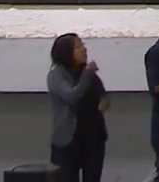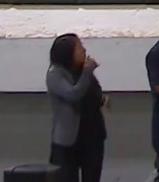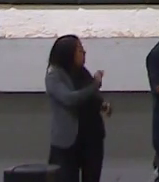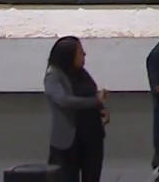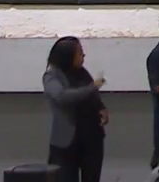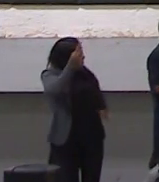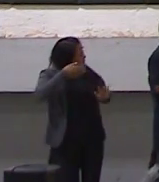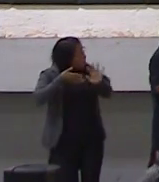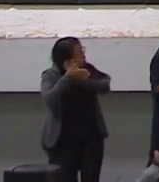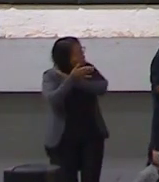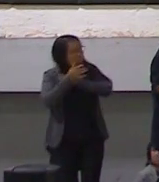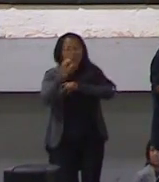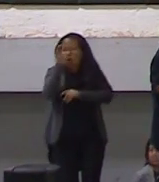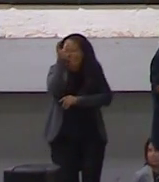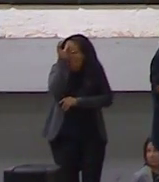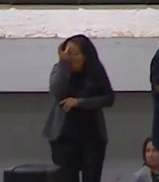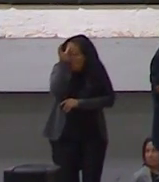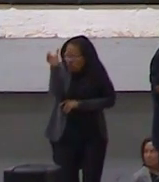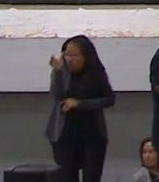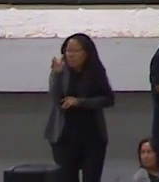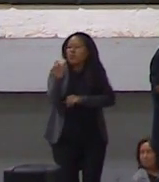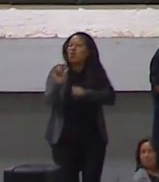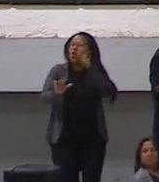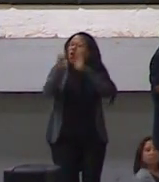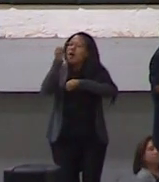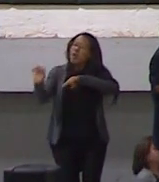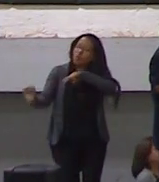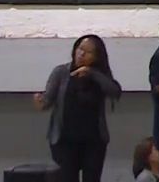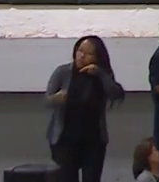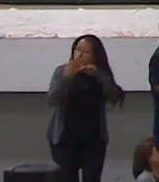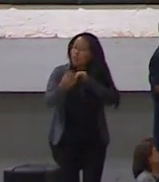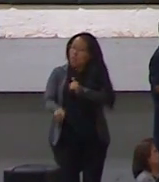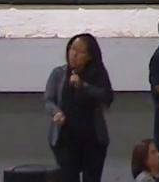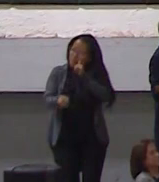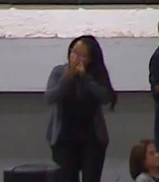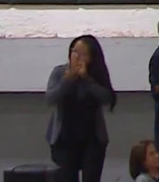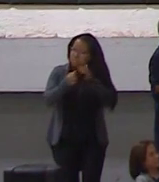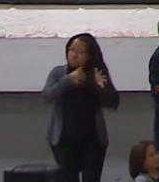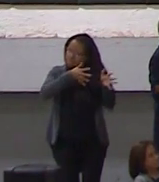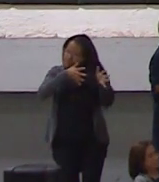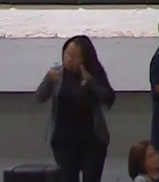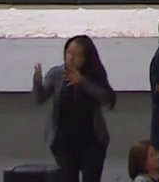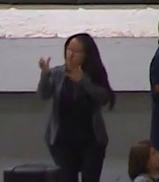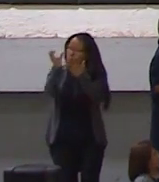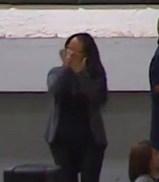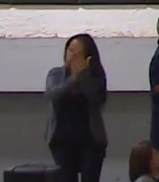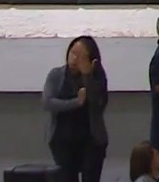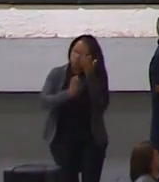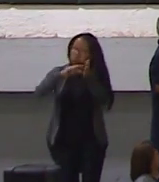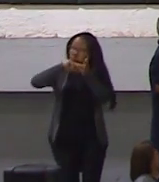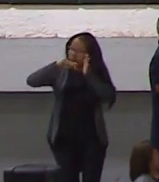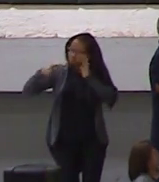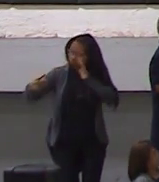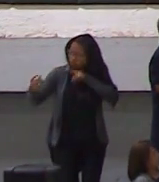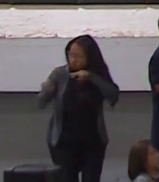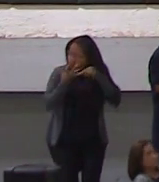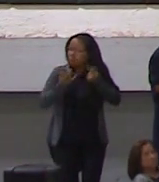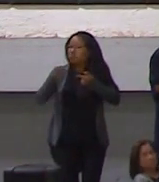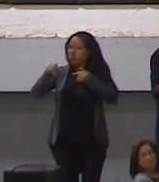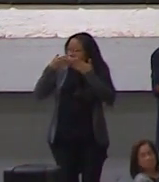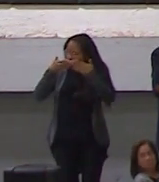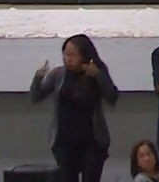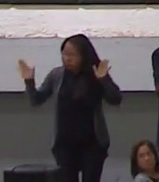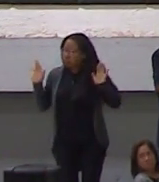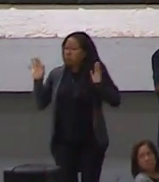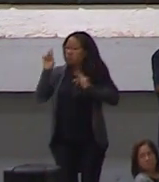grandes conceptos del momento como educación pedagogía enseñanza currículo tecnología educativa cobertura